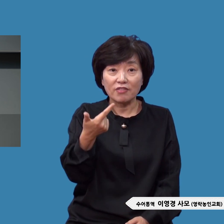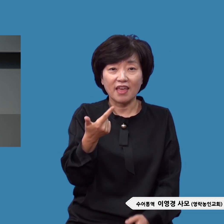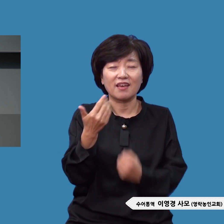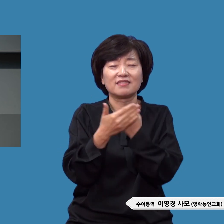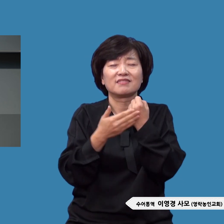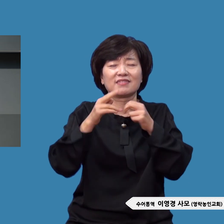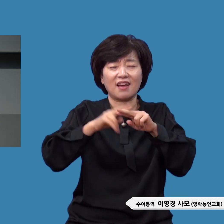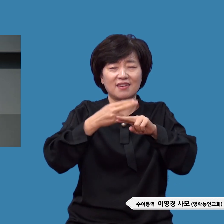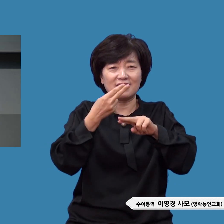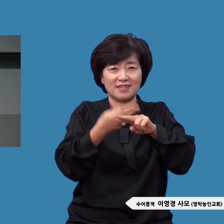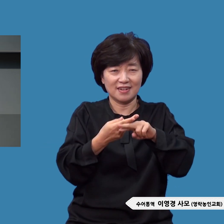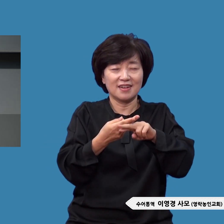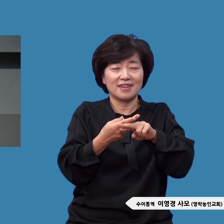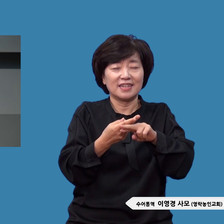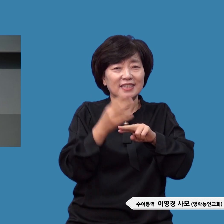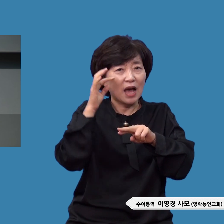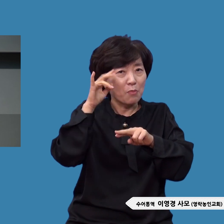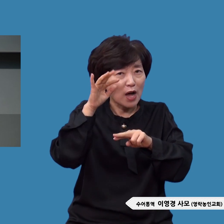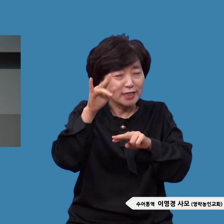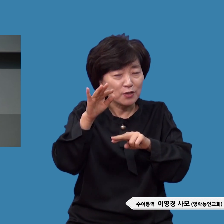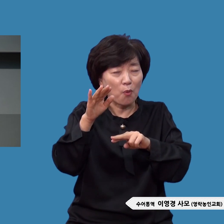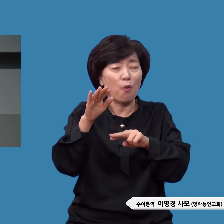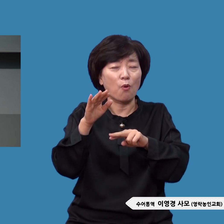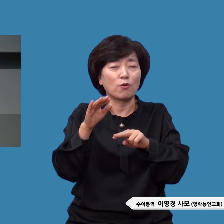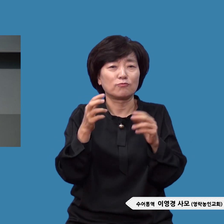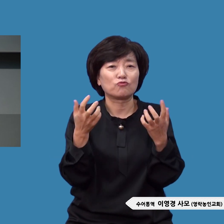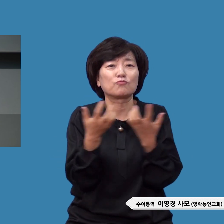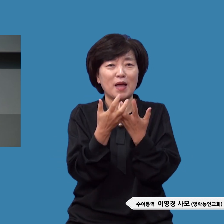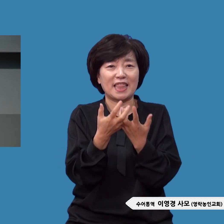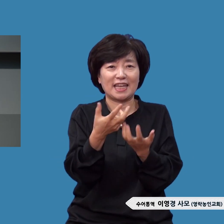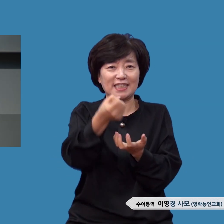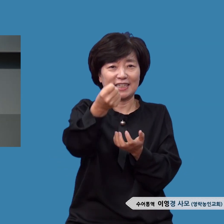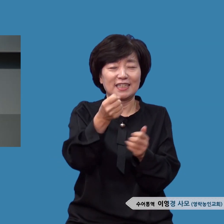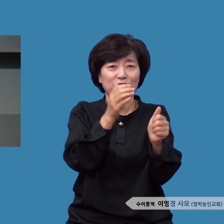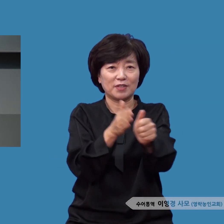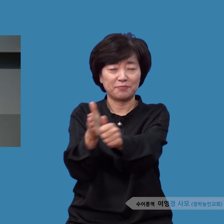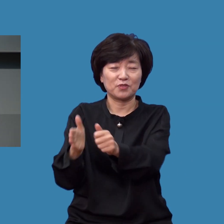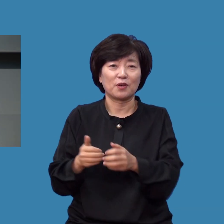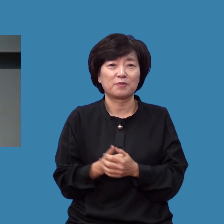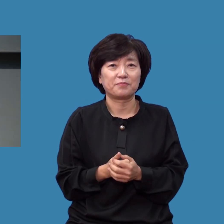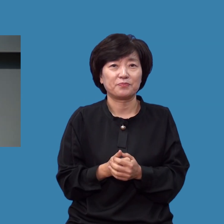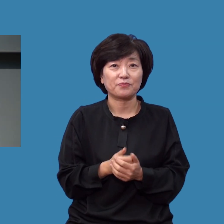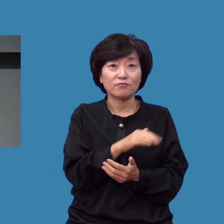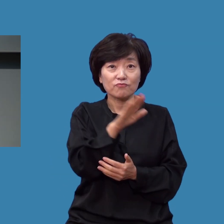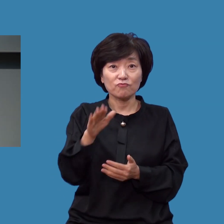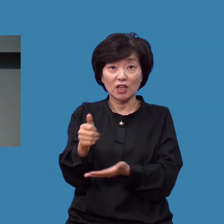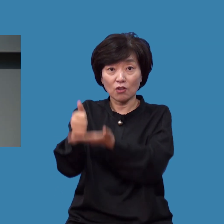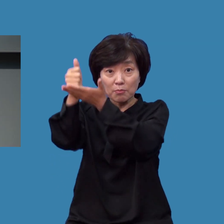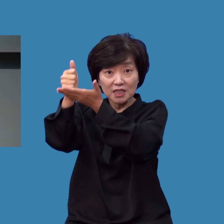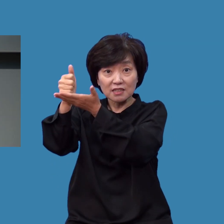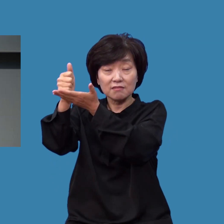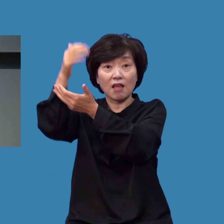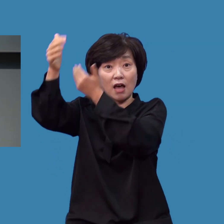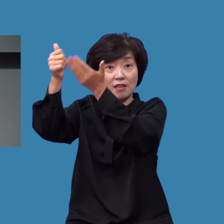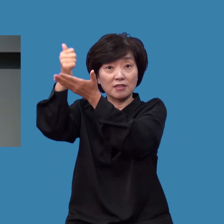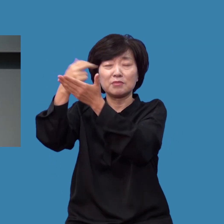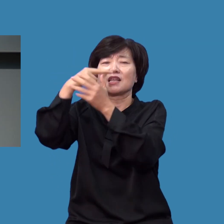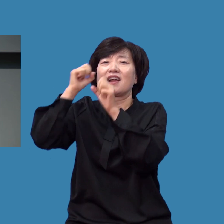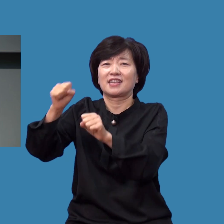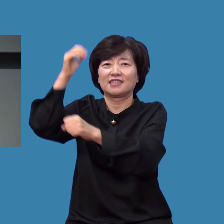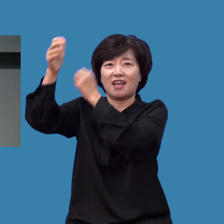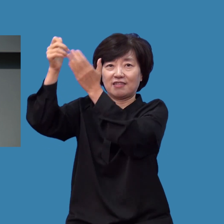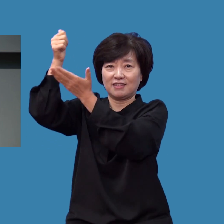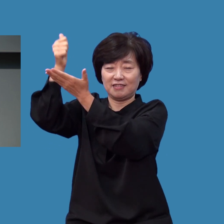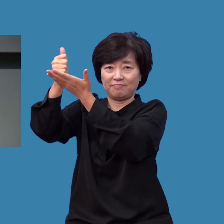은사가 충만해지시기를 구하십시오. 우리가 믿고 섬기는 하나님은 살아계신 하나님이십니다. 그 이야기는 뭐냐면